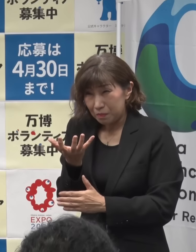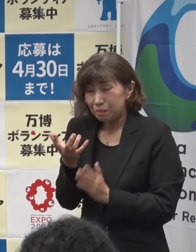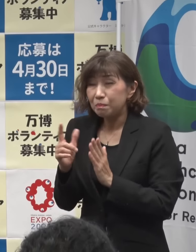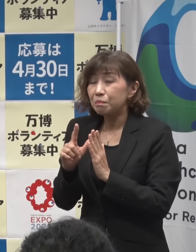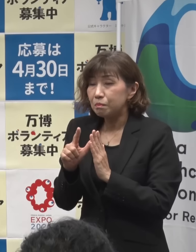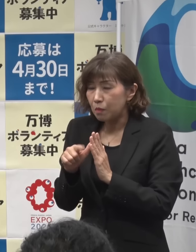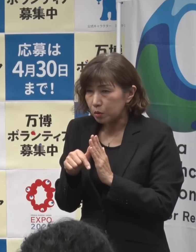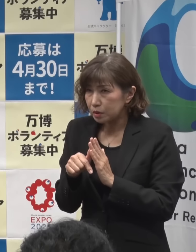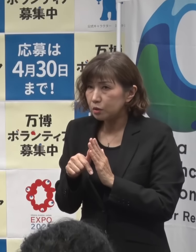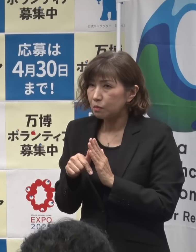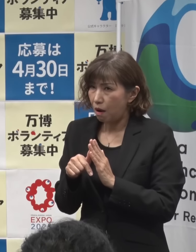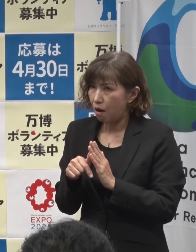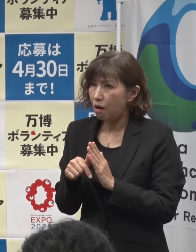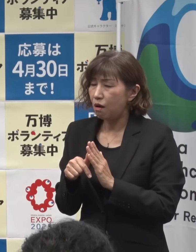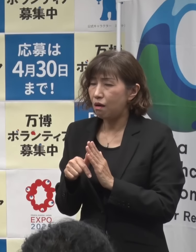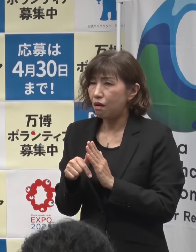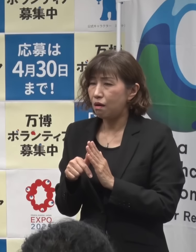は